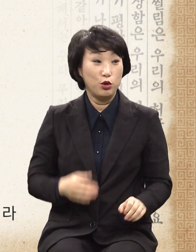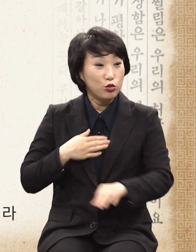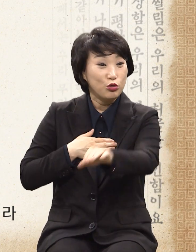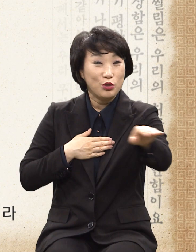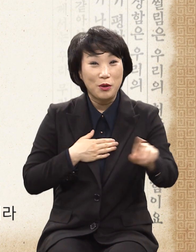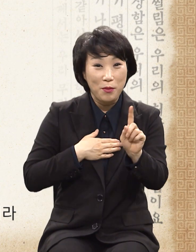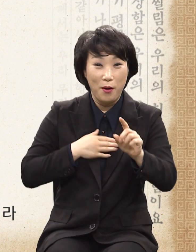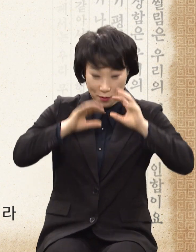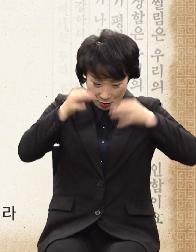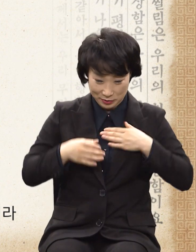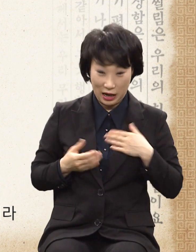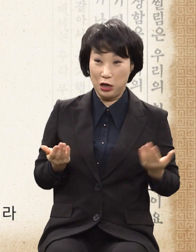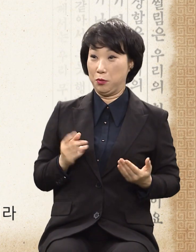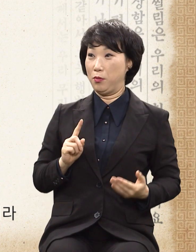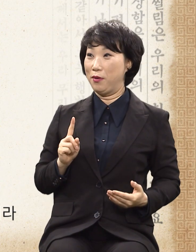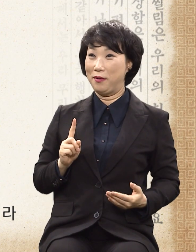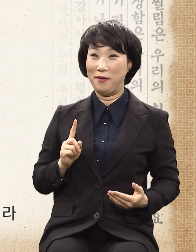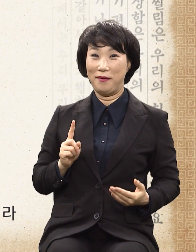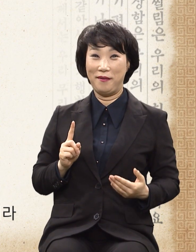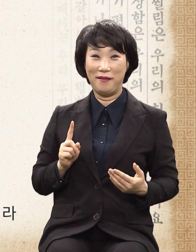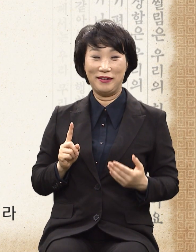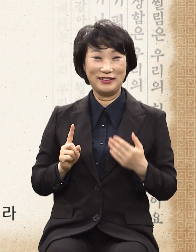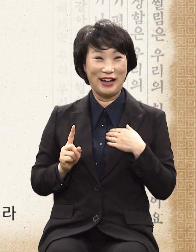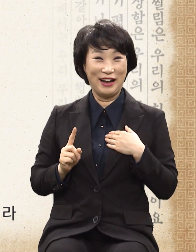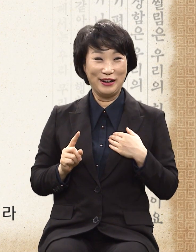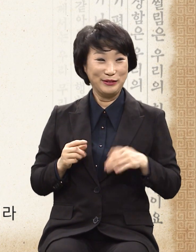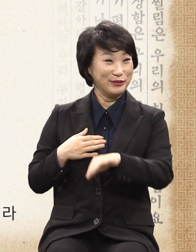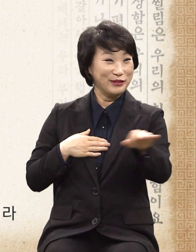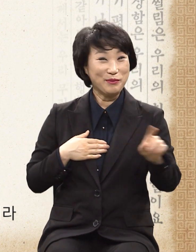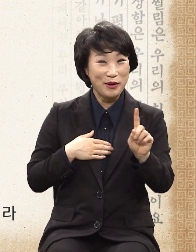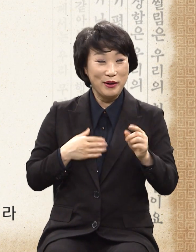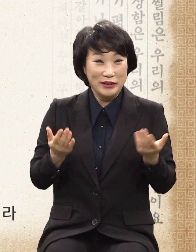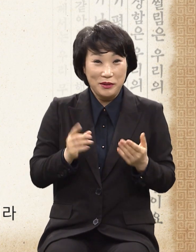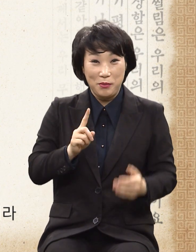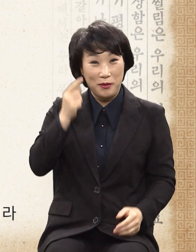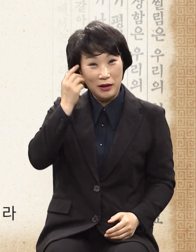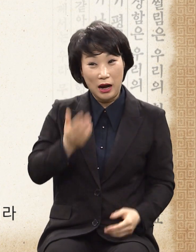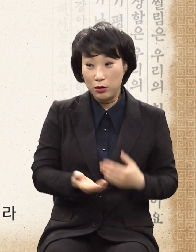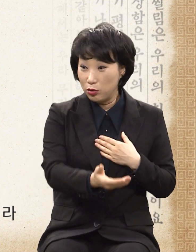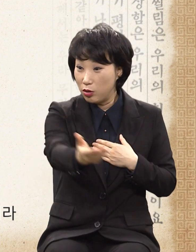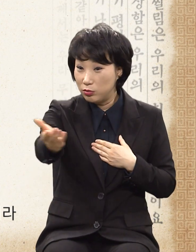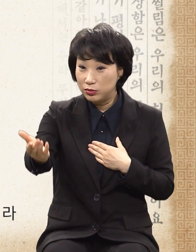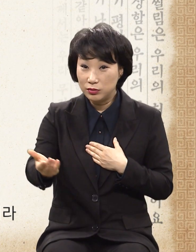우리는 무엇이나 지금? 우리는 무엇입니까? 우리는?